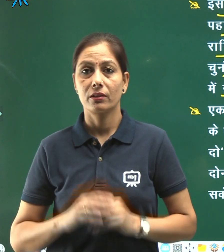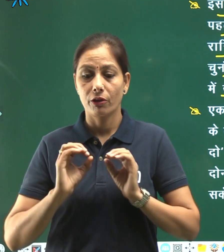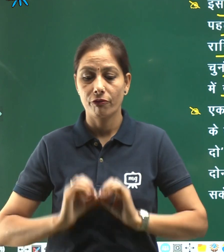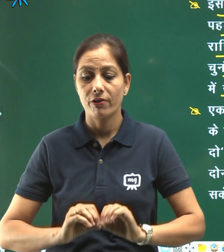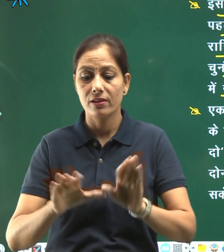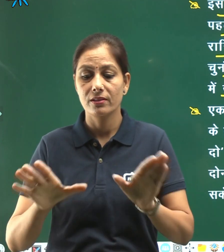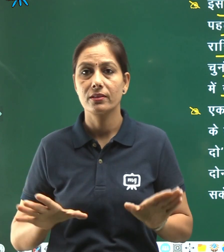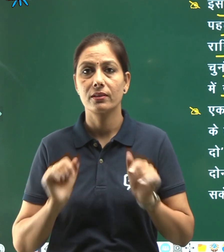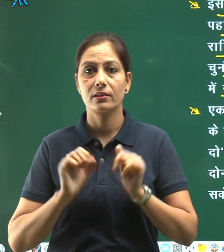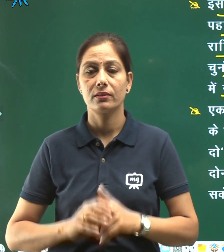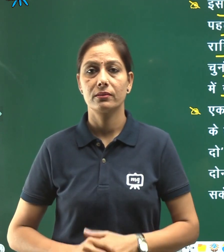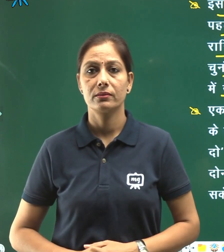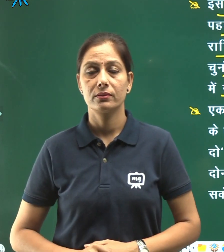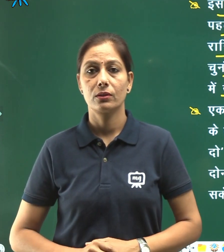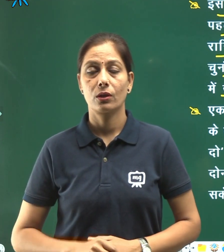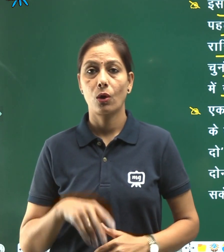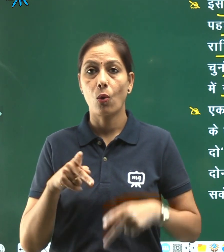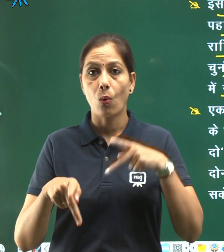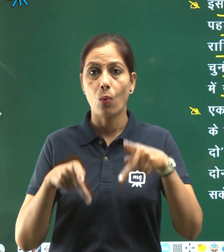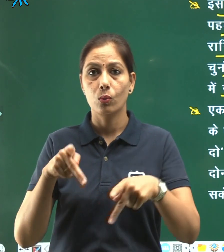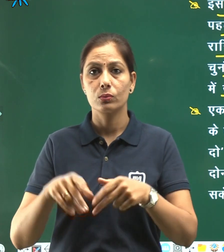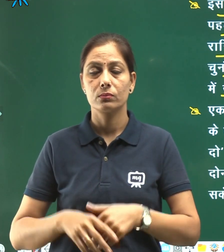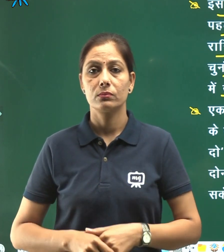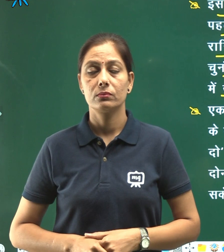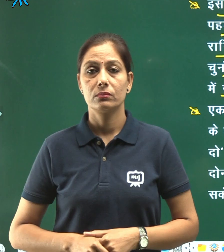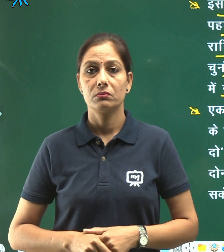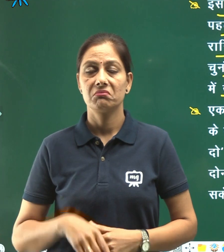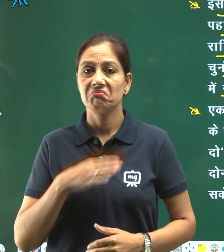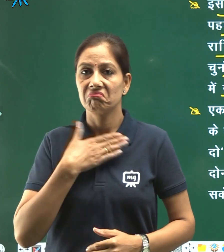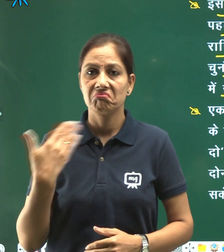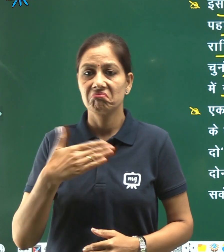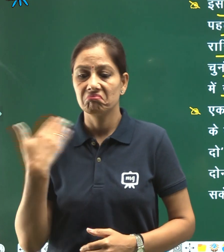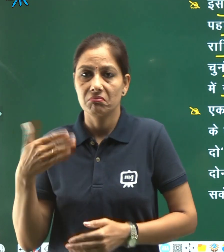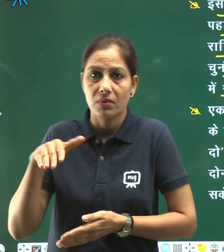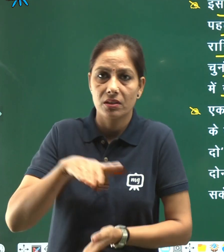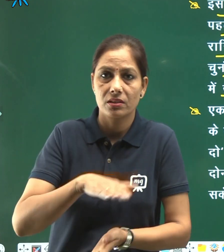फैलती जा रही थी, लोग मरते जा रहे थे,